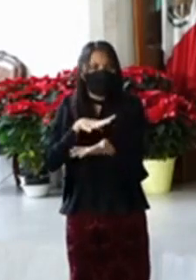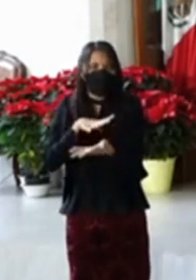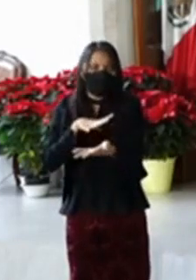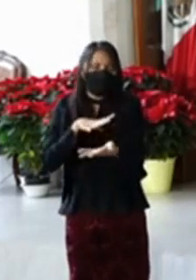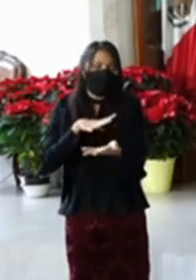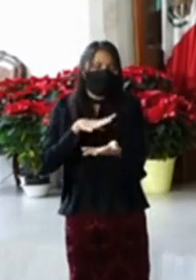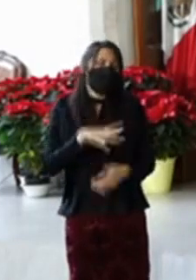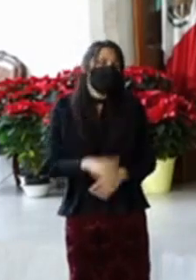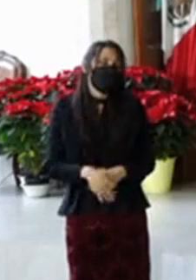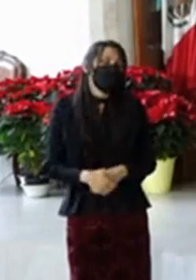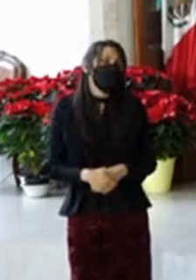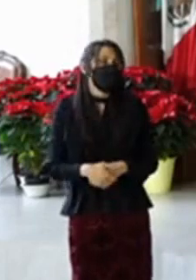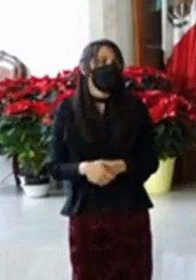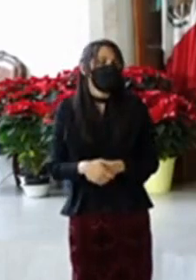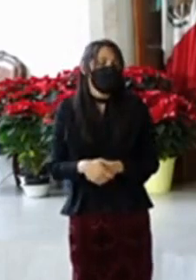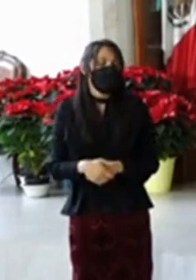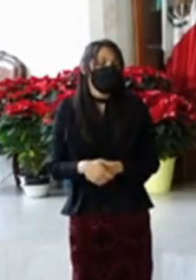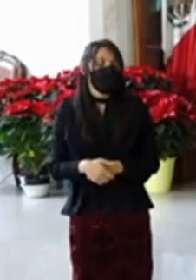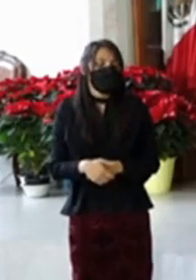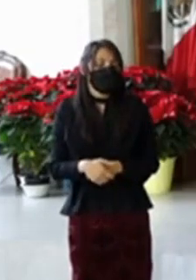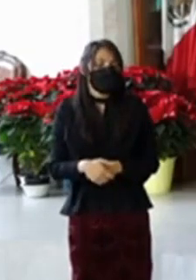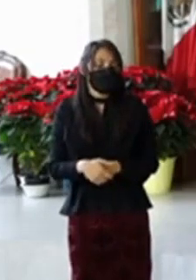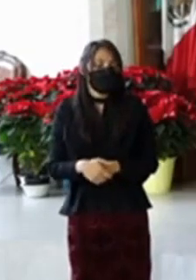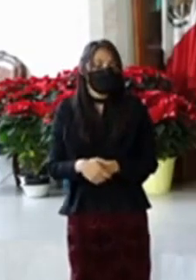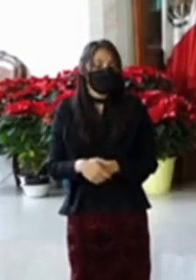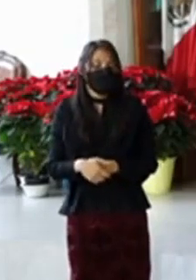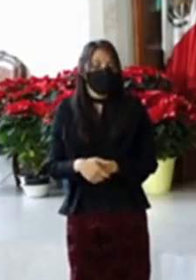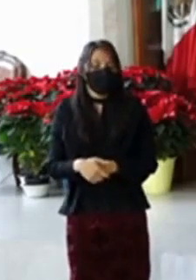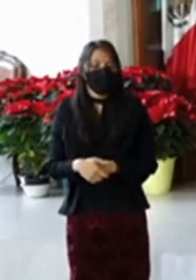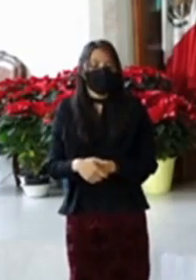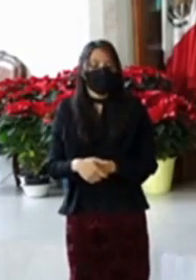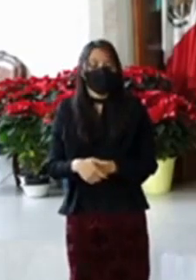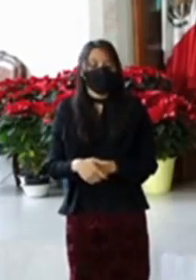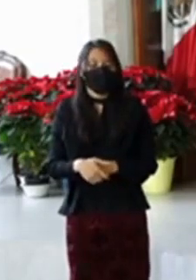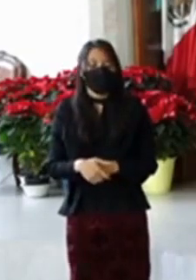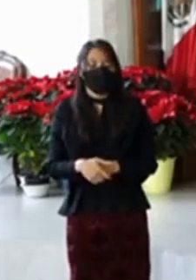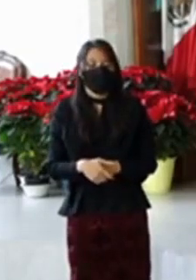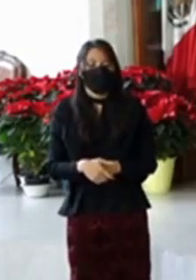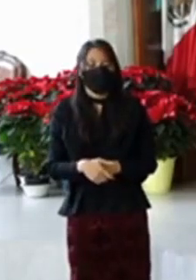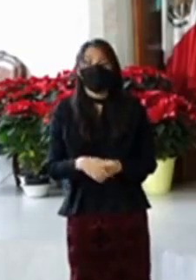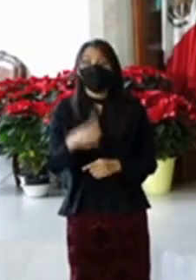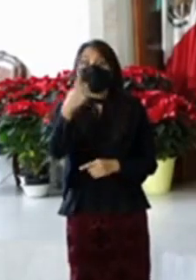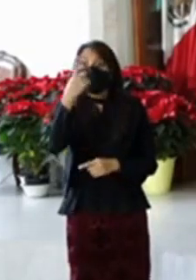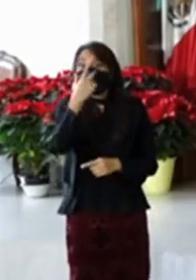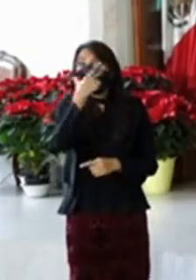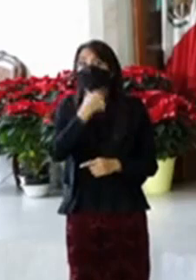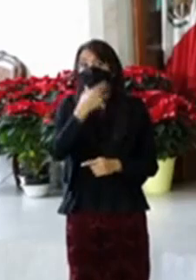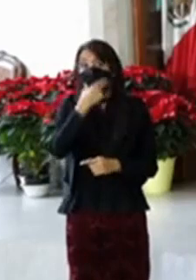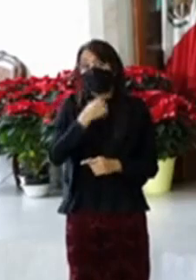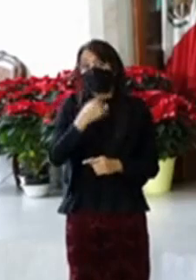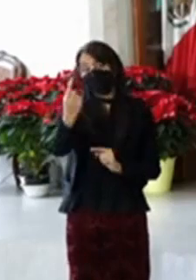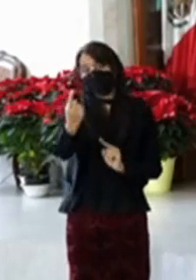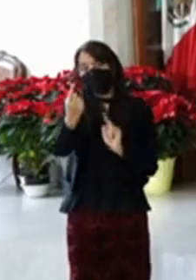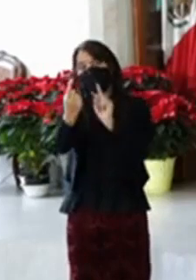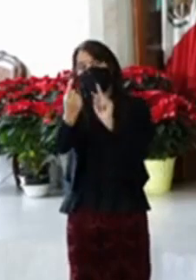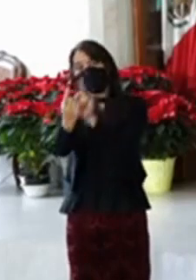momento en que precisamente uno de los profetas se acercó al rey